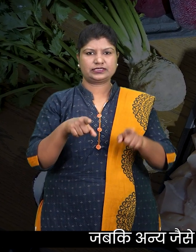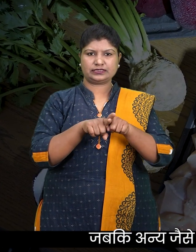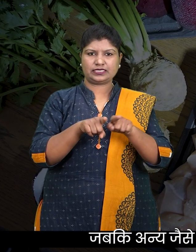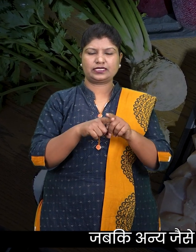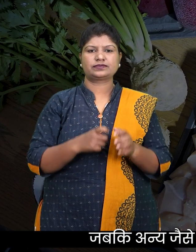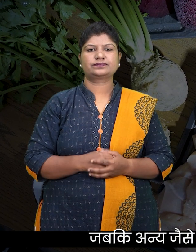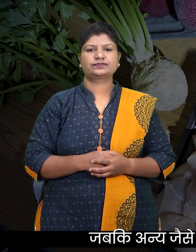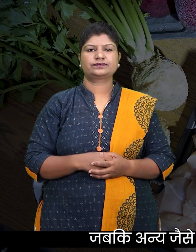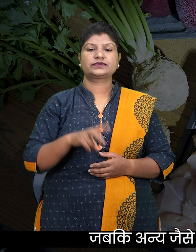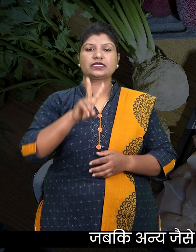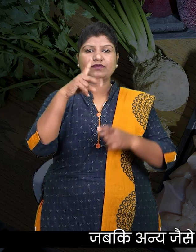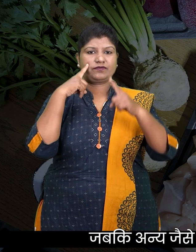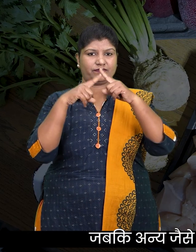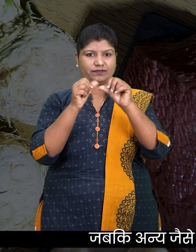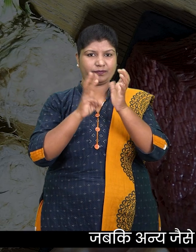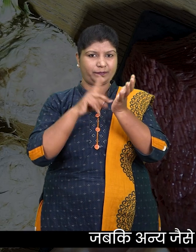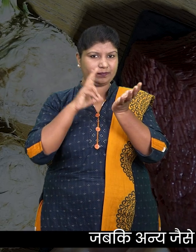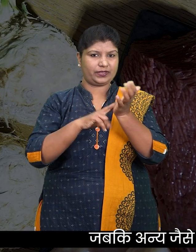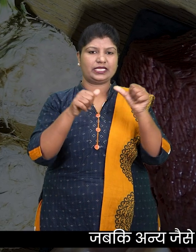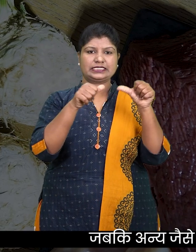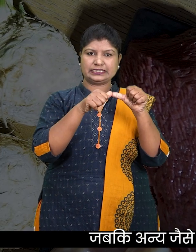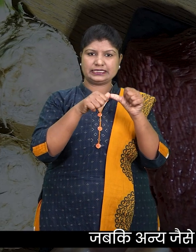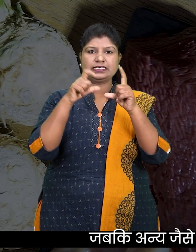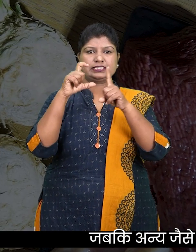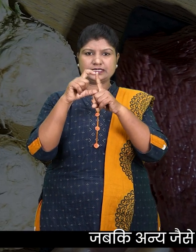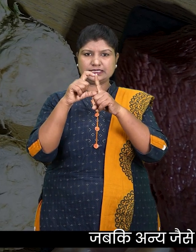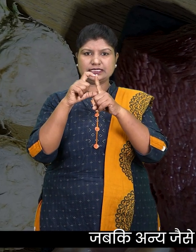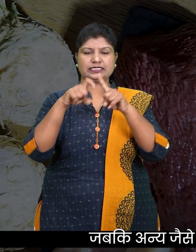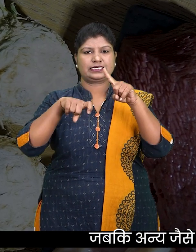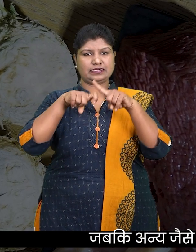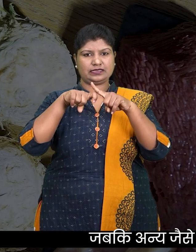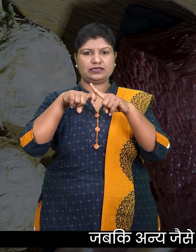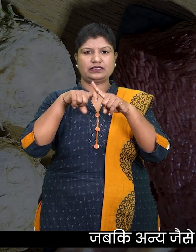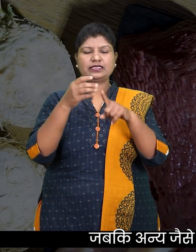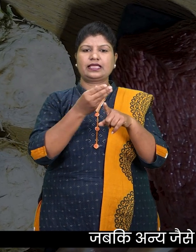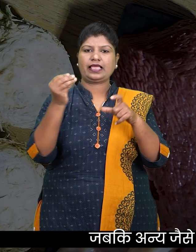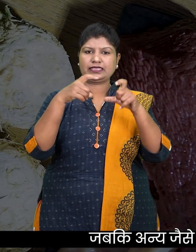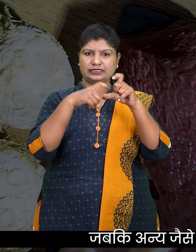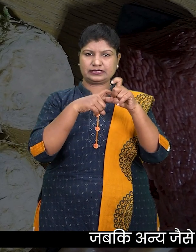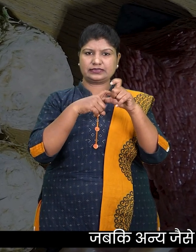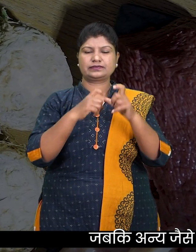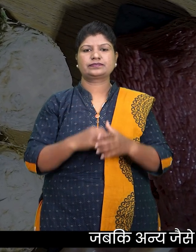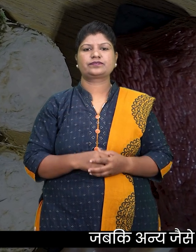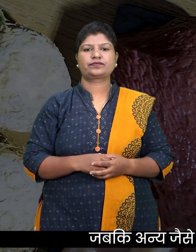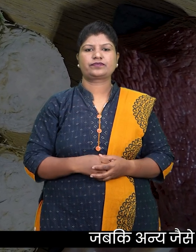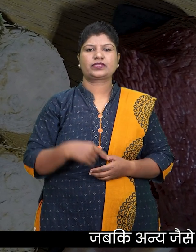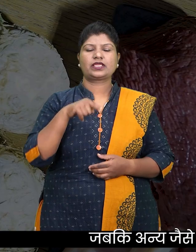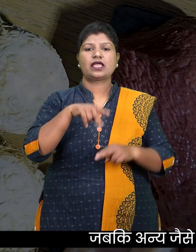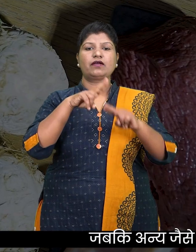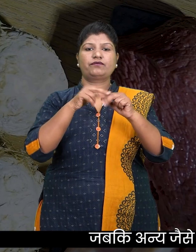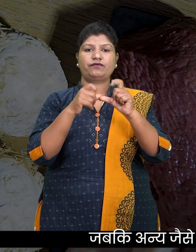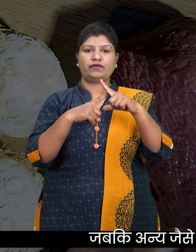जबकि अन्य जैसे विटामिन ए, डी, के और ई वसा में घुलनशील होते